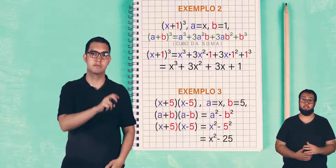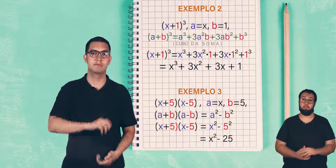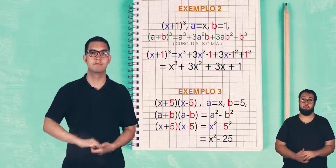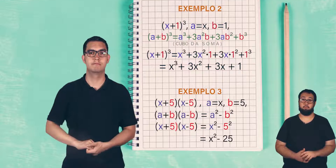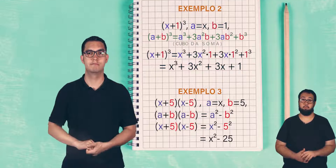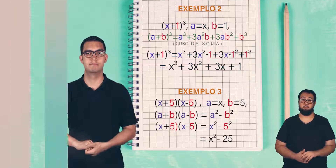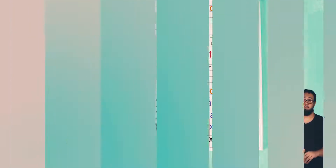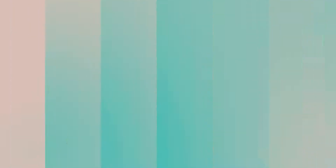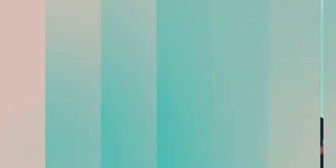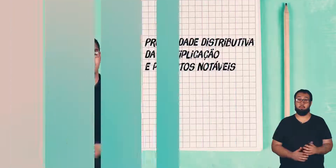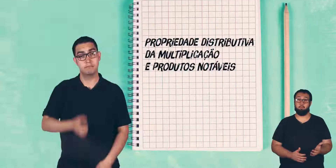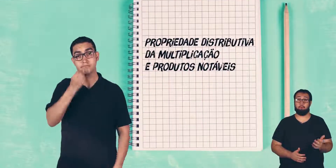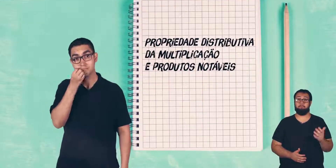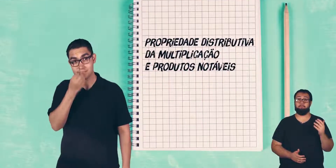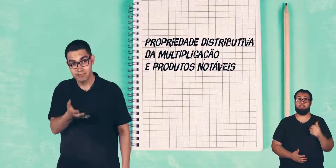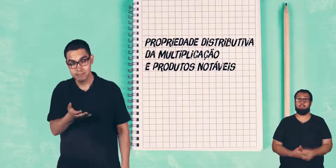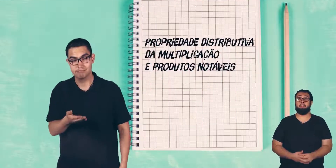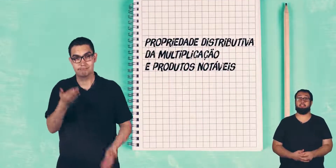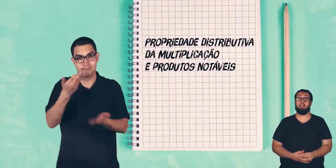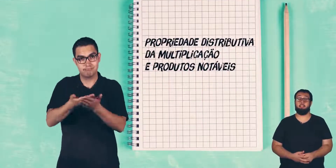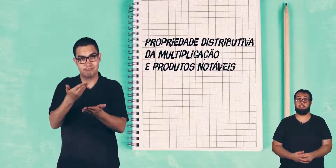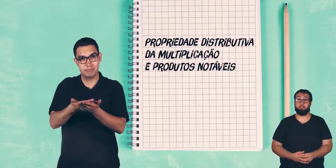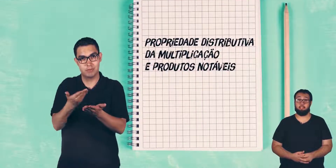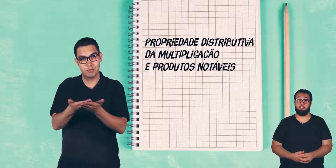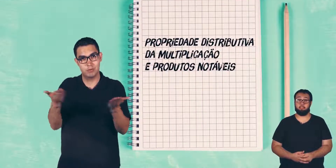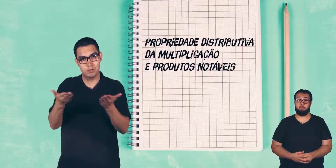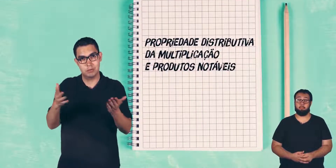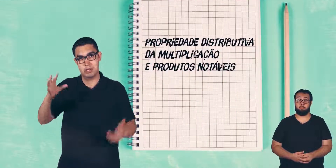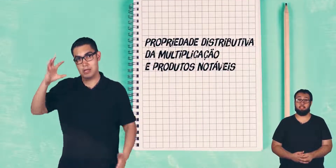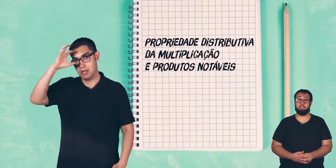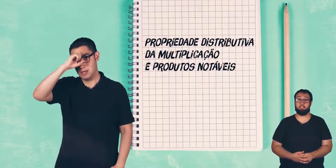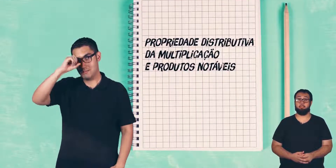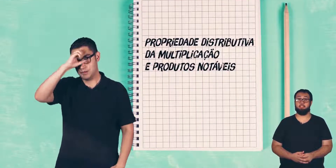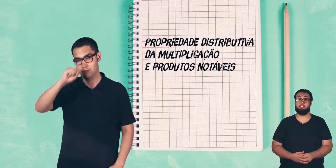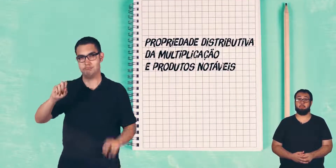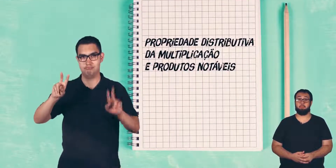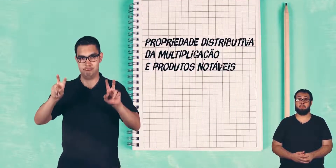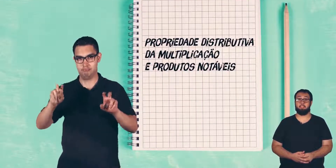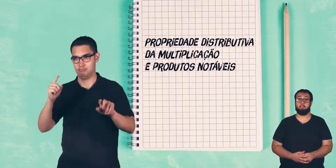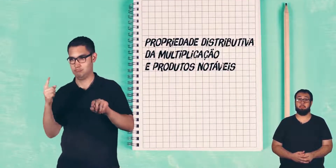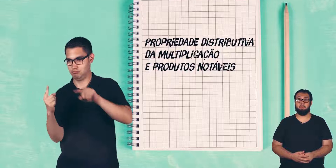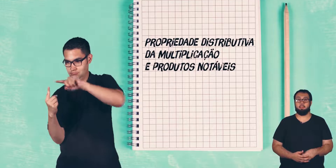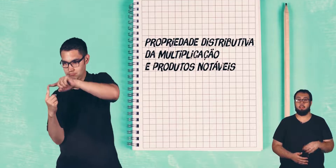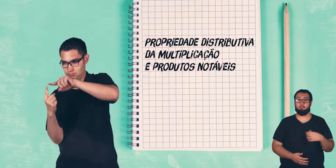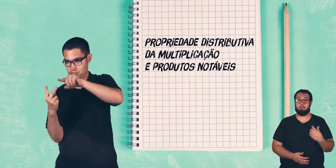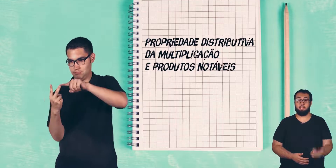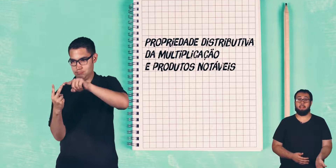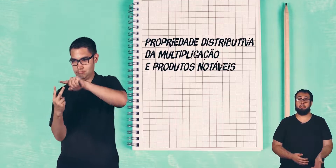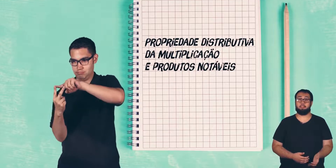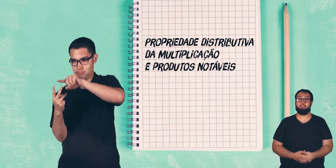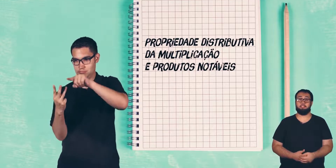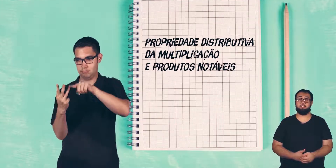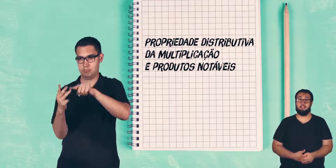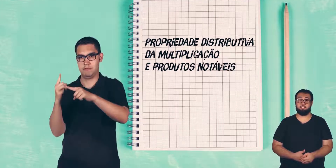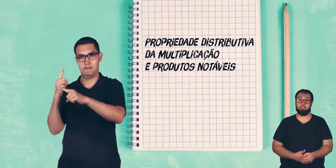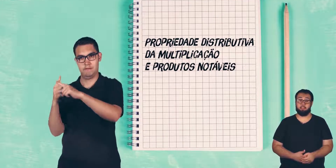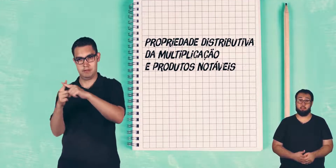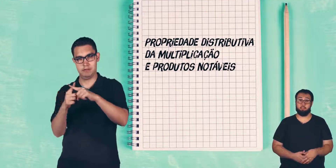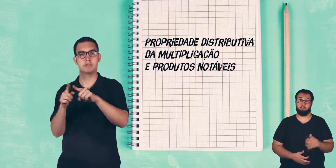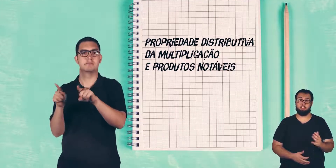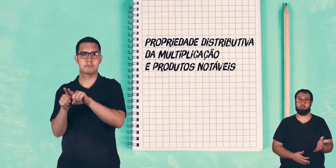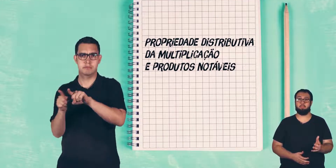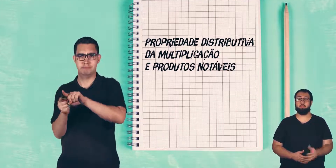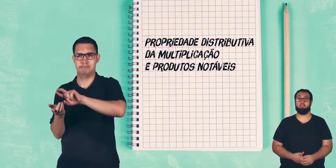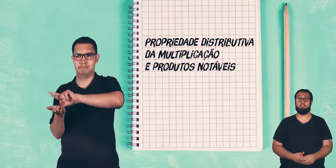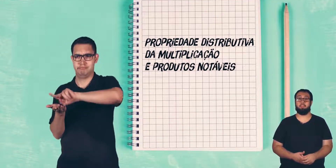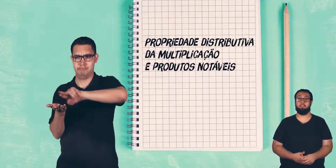menos 25. Muito bem! Nesta aula você aprendeu sobre a propriedade distributiva da multiplicação e como aplicá-la para diversos casos,